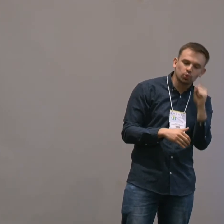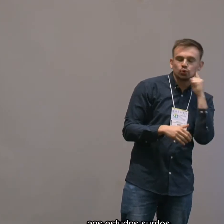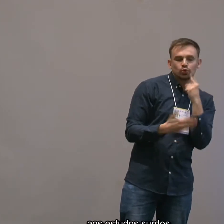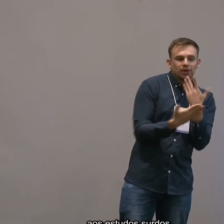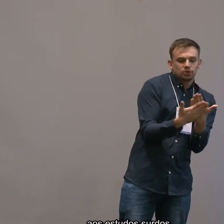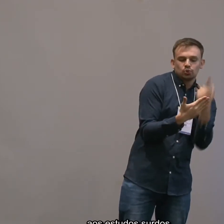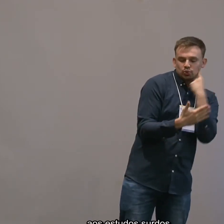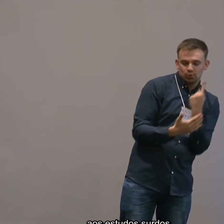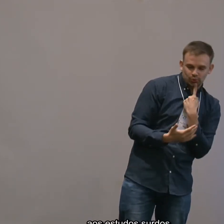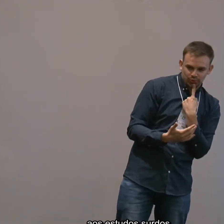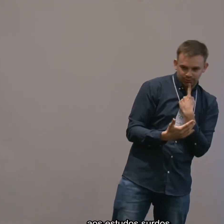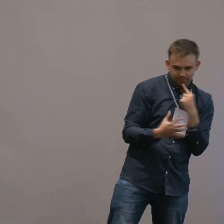aos estudos surdos